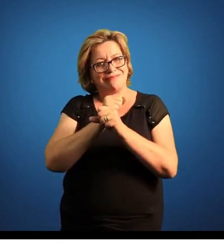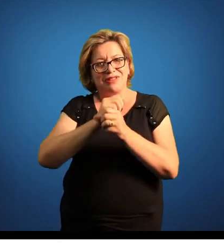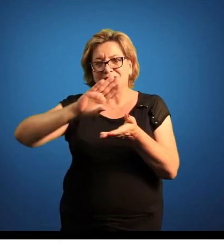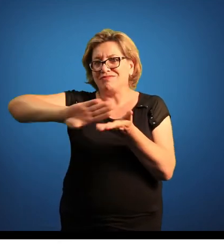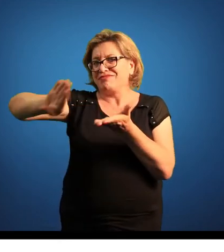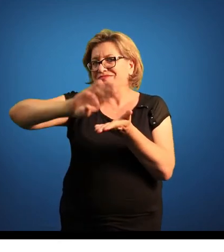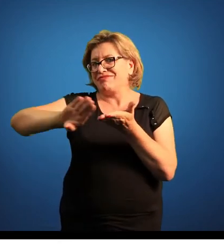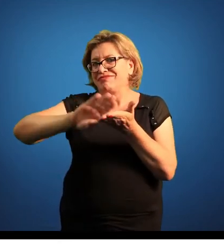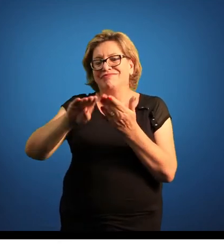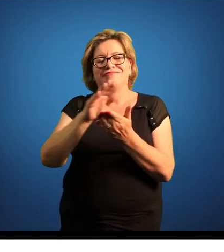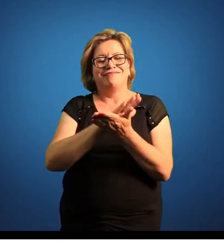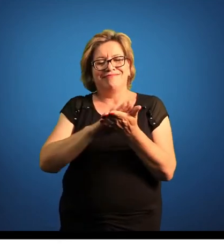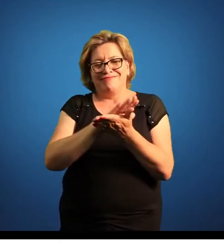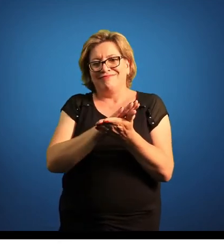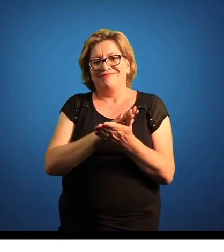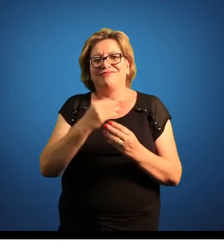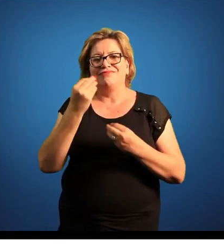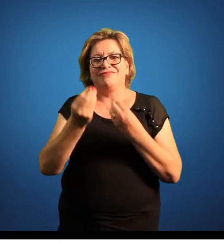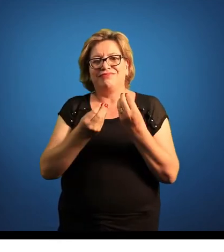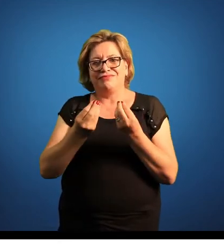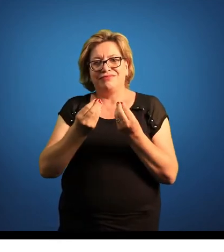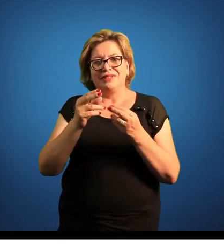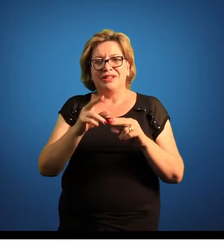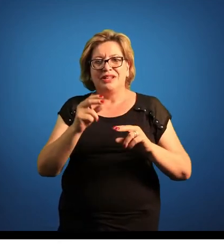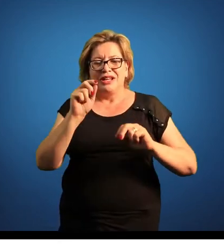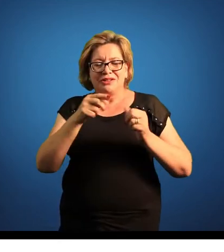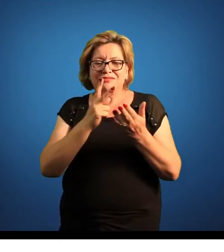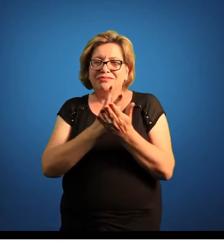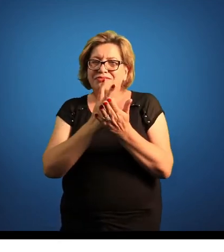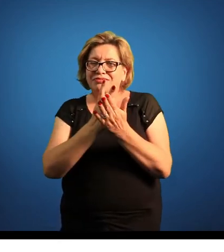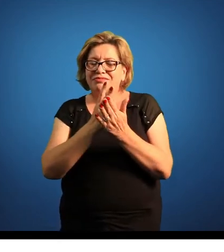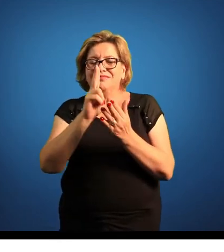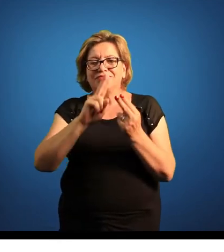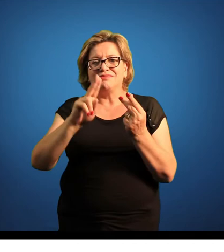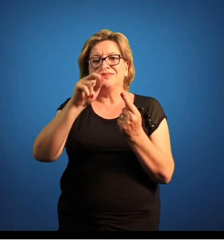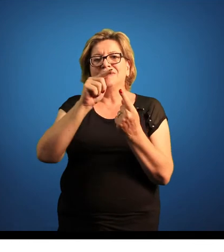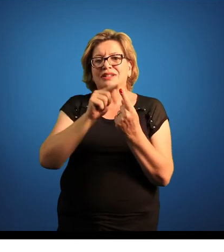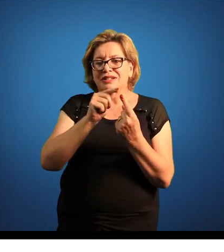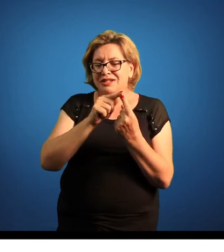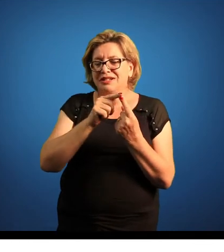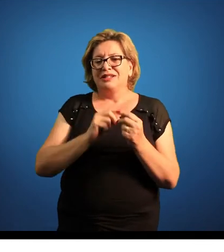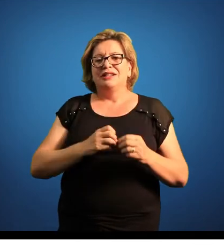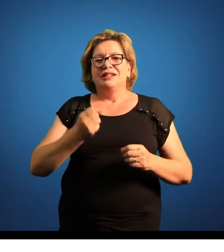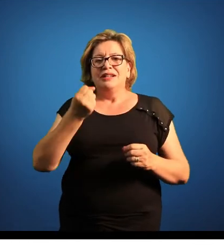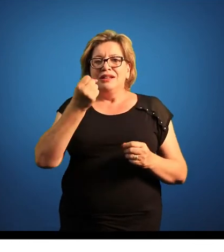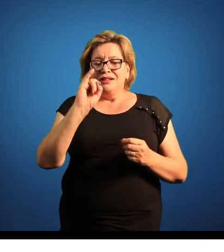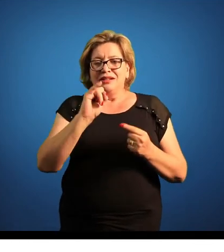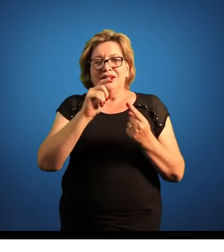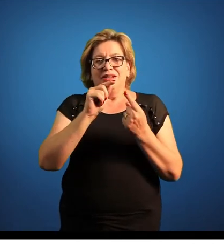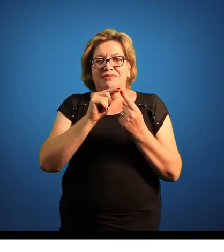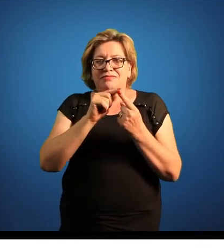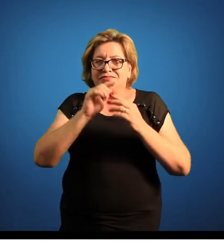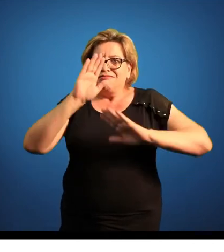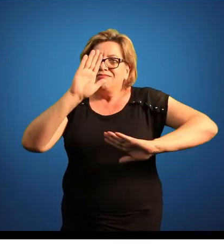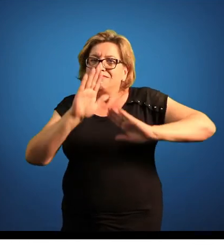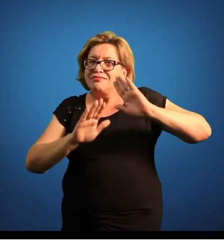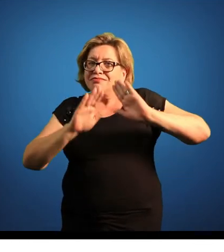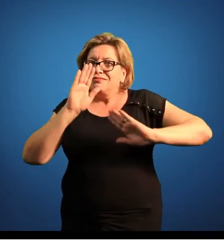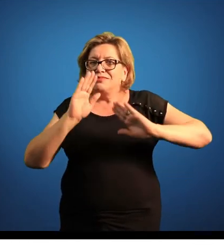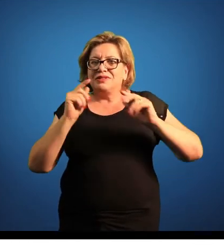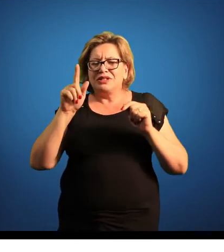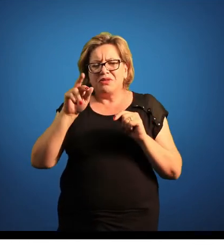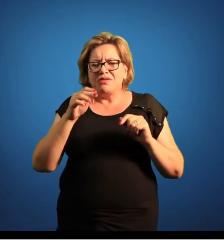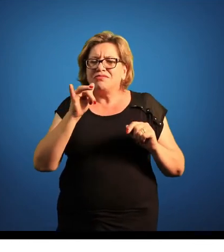ninguém de fora. Ninguém. Então, eu vou utilizar a média. Se a média, por alguma razão, como